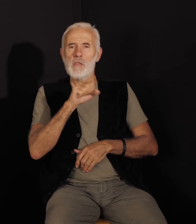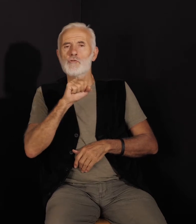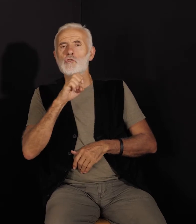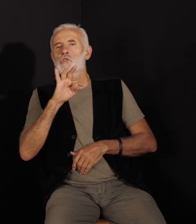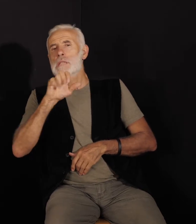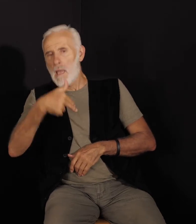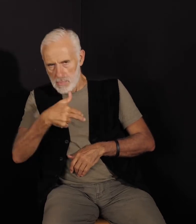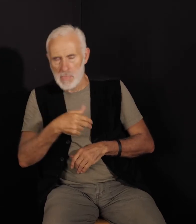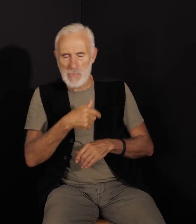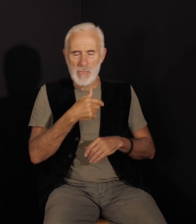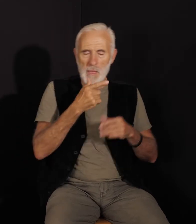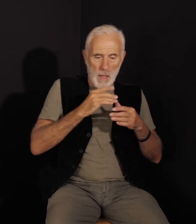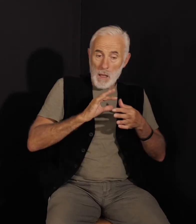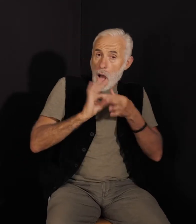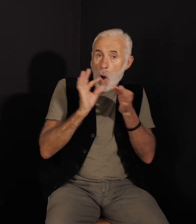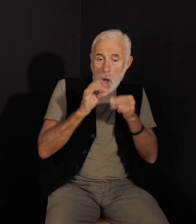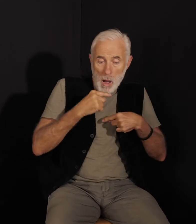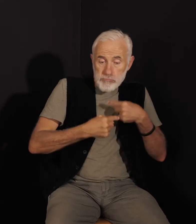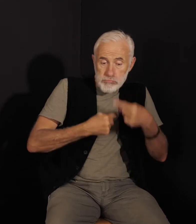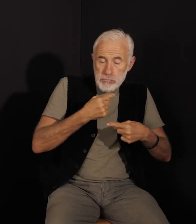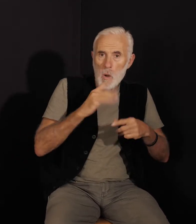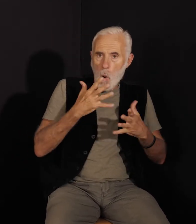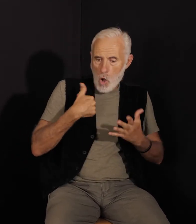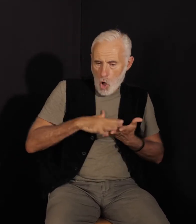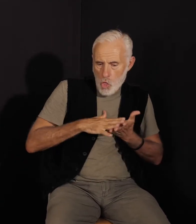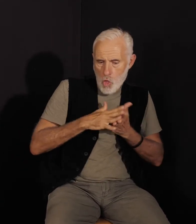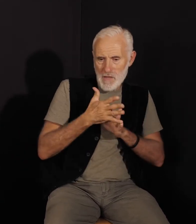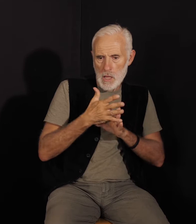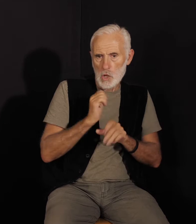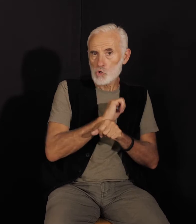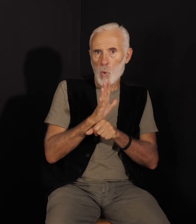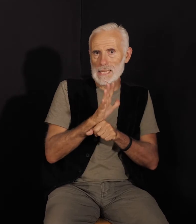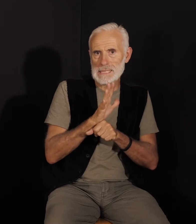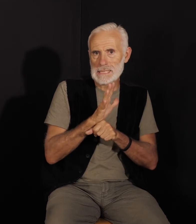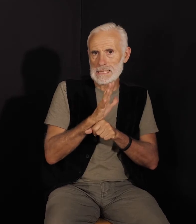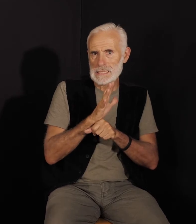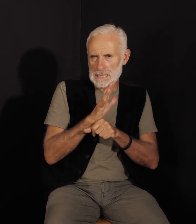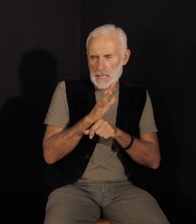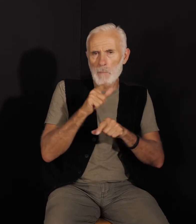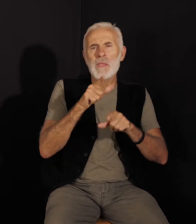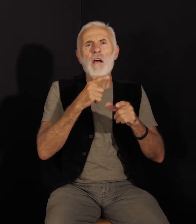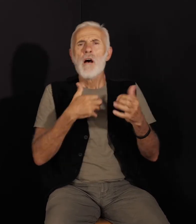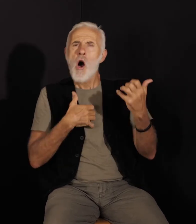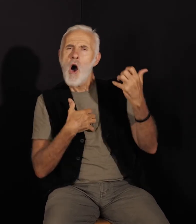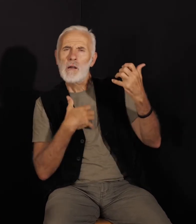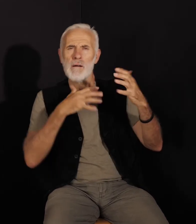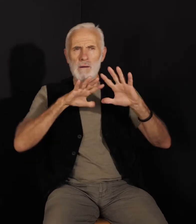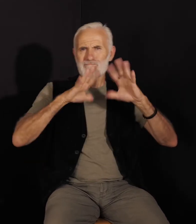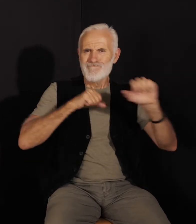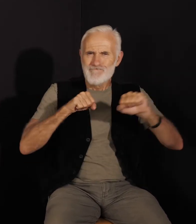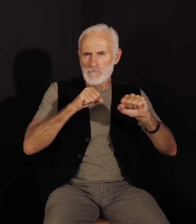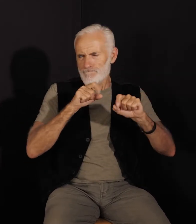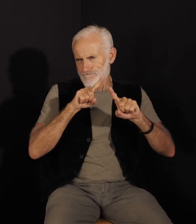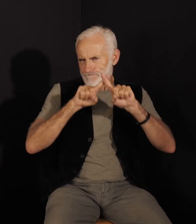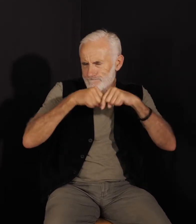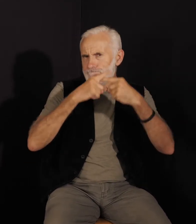il devient journaliste et le premier, si on peut dire, rock critique. Lui qui habitait à New York, mais dans la banlieue, dans le